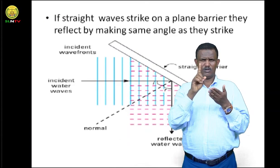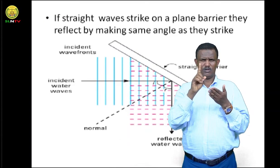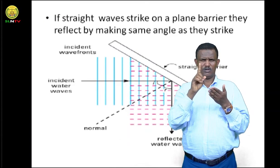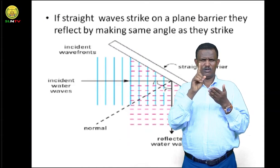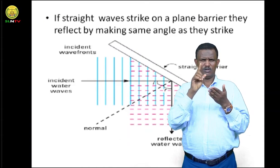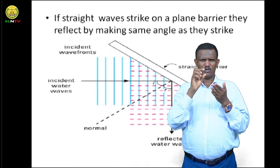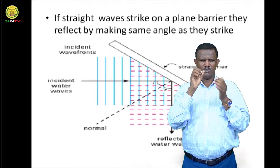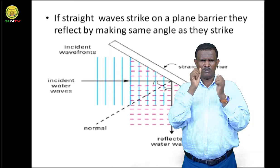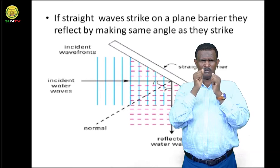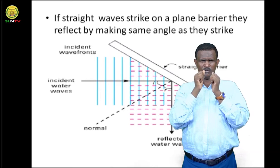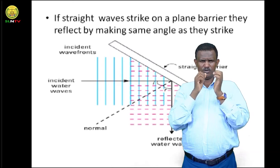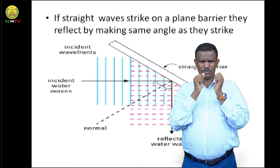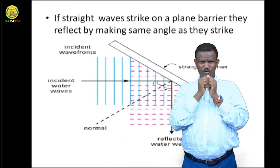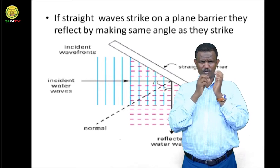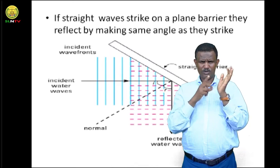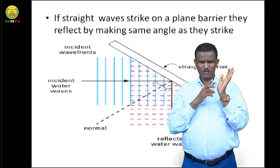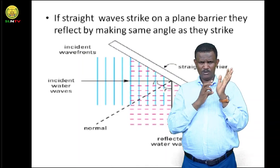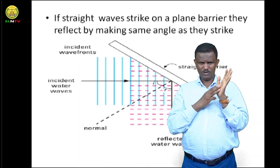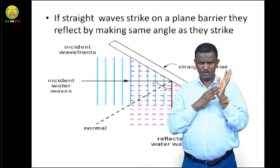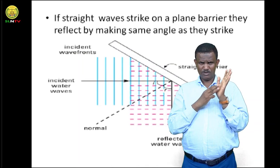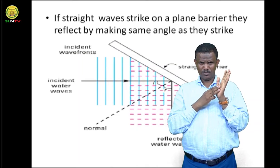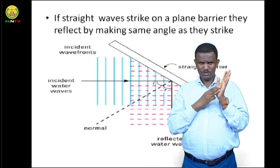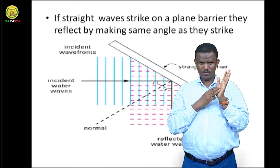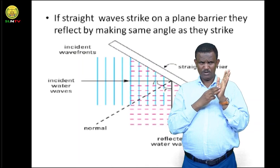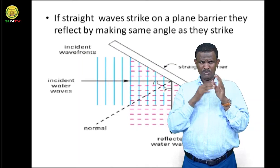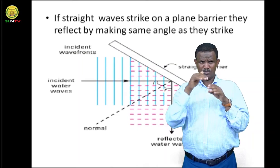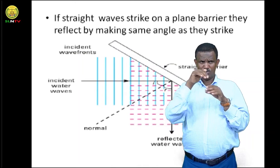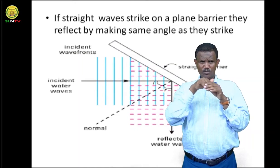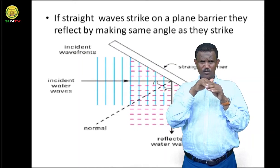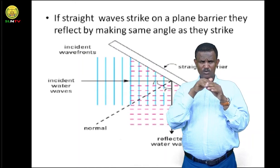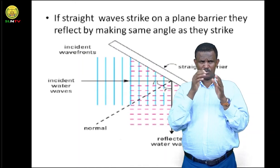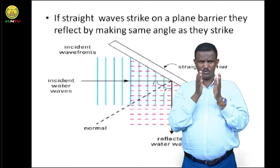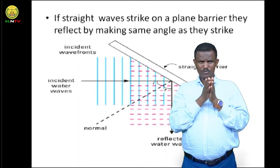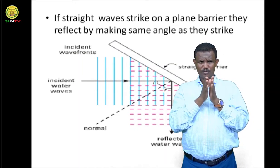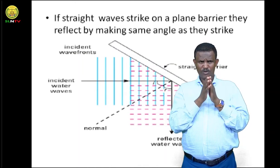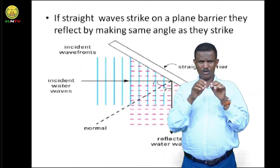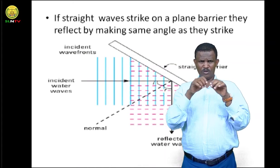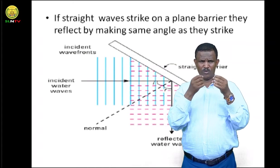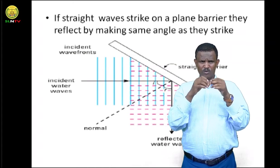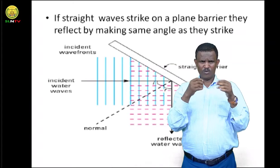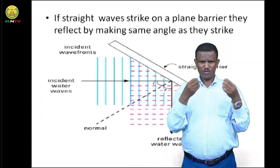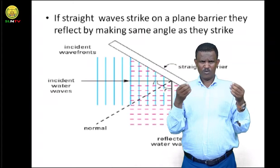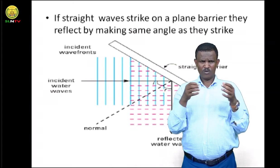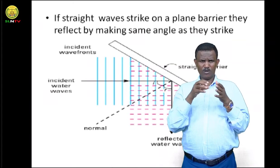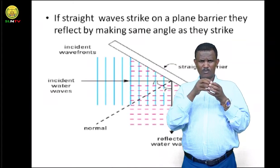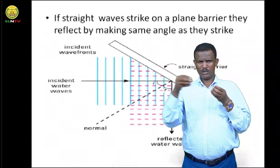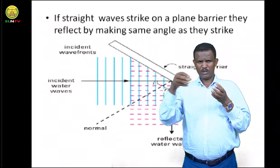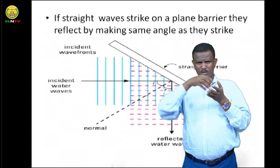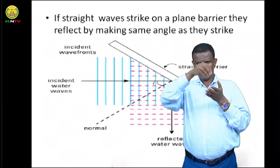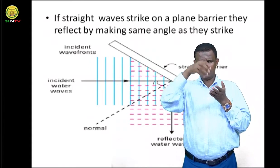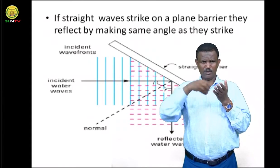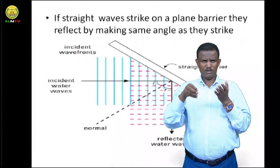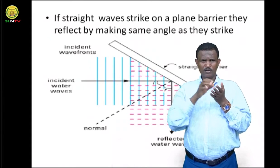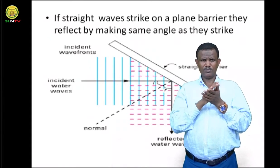beachkeenaas 18 uu isku wada dhex jiraa reflection-ka oo waxa la isku geeyey hal point haddaynu kala googooni uweer kala qaadano waxaan